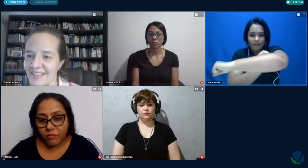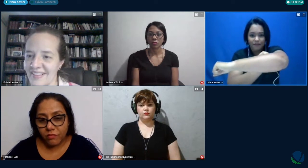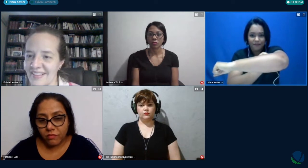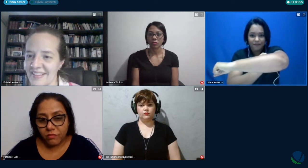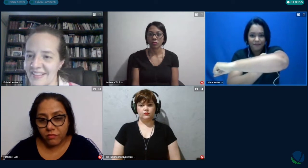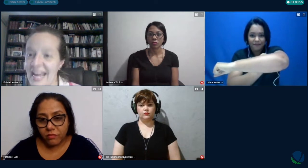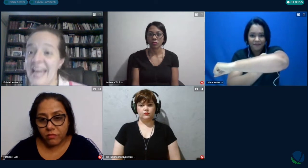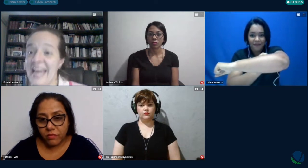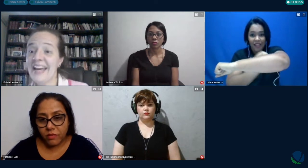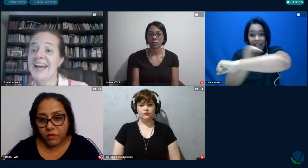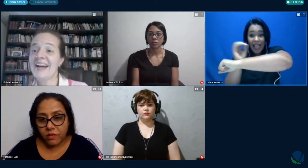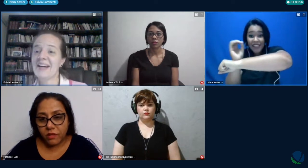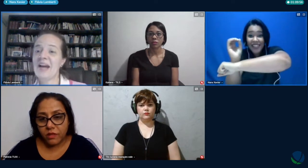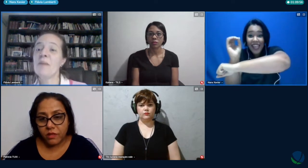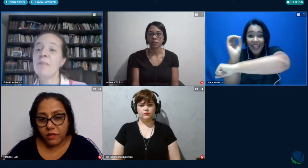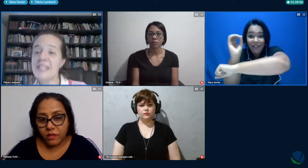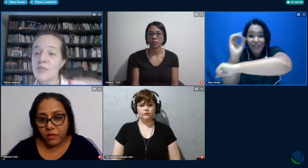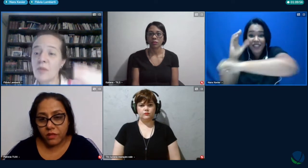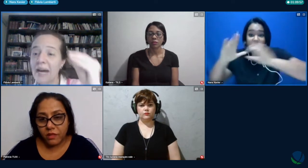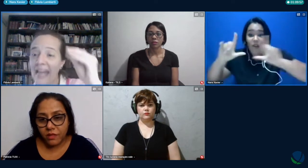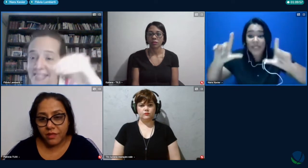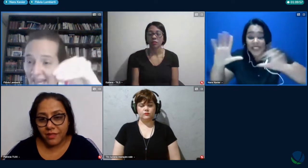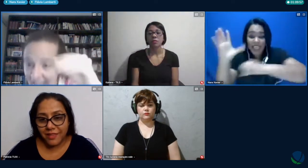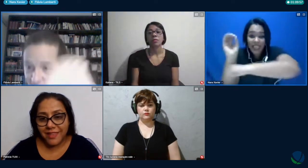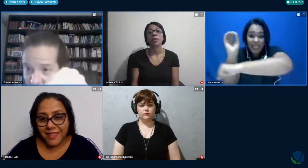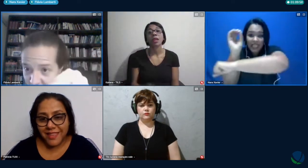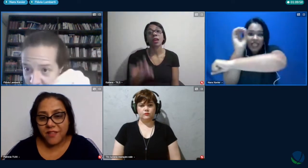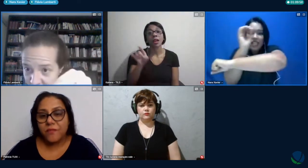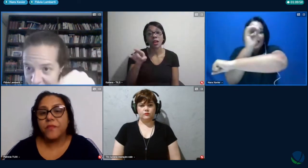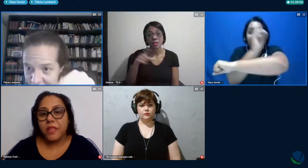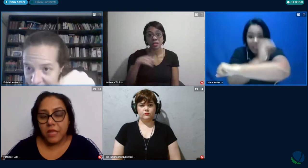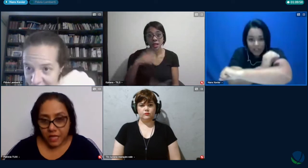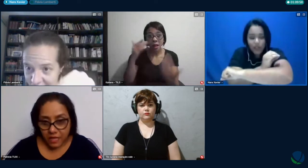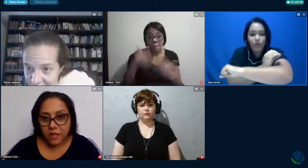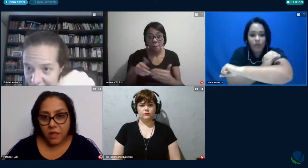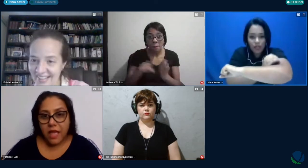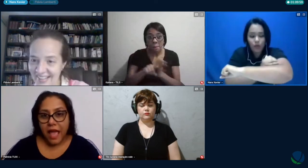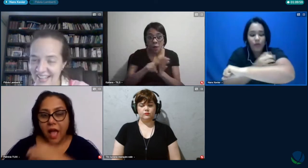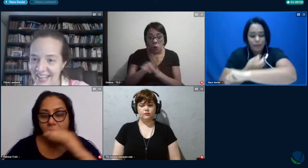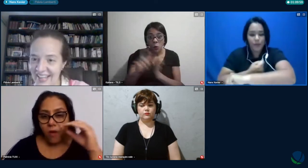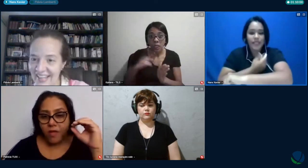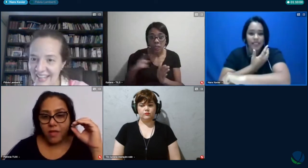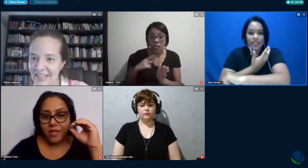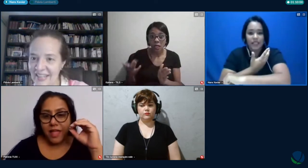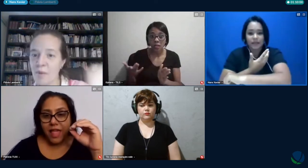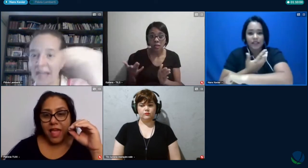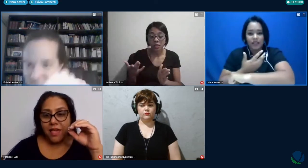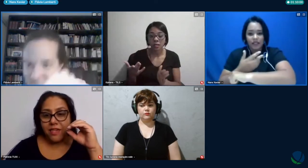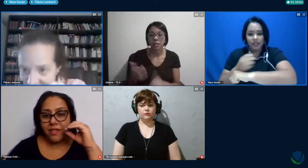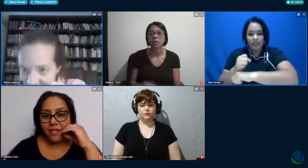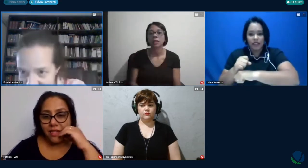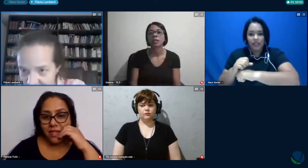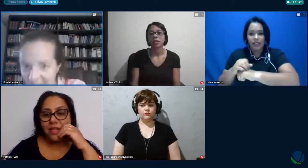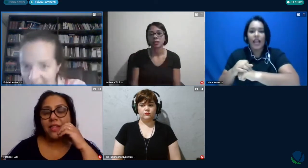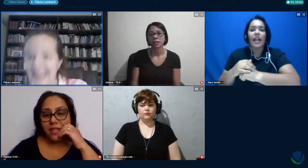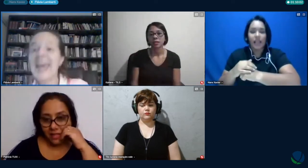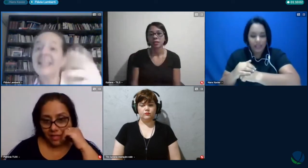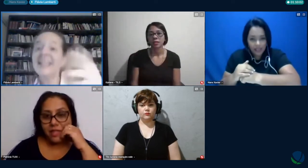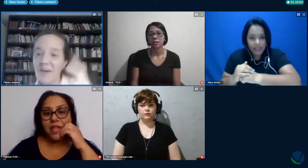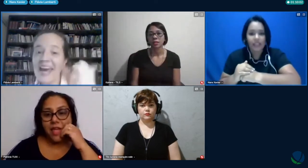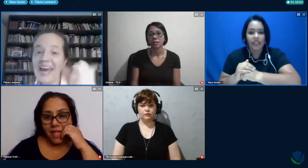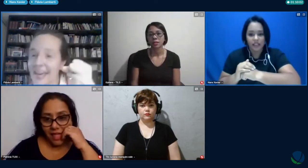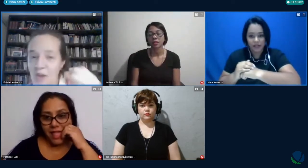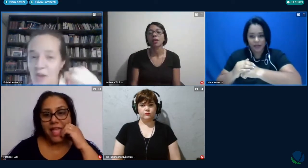embora. A cena, mas isso aparece na questão. Isso, da poesia. Isso aparece na